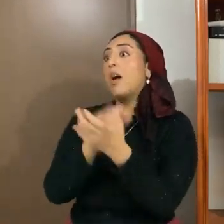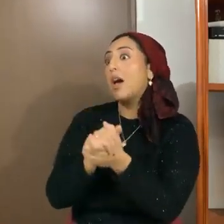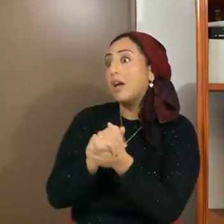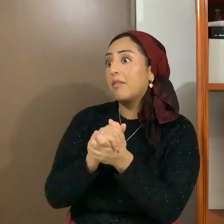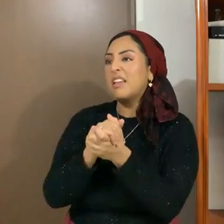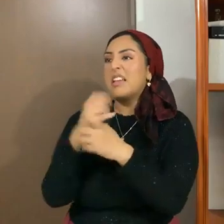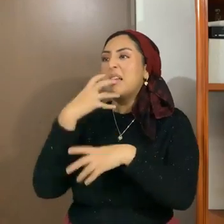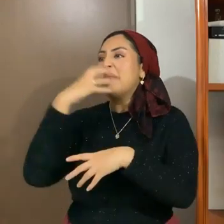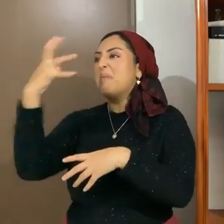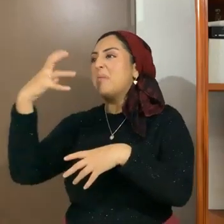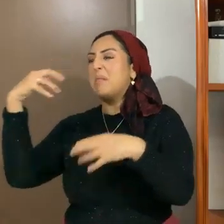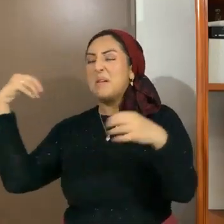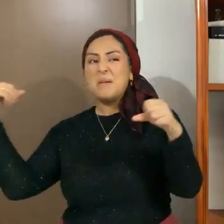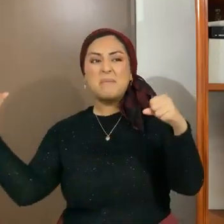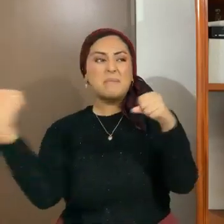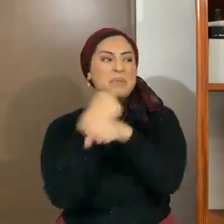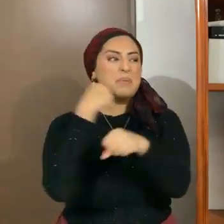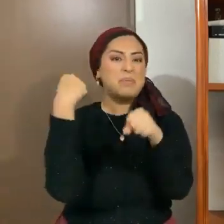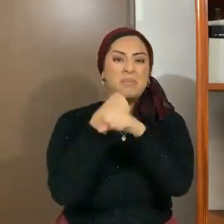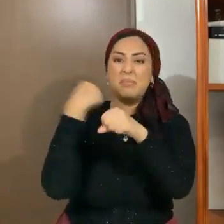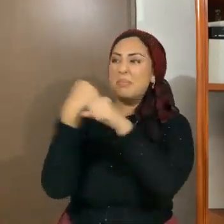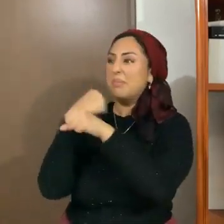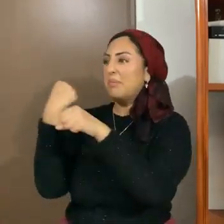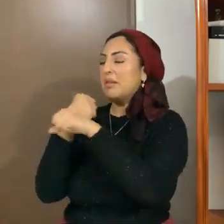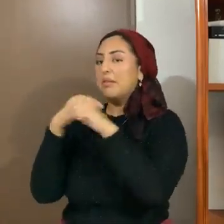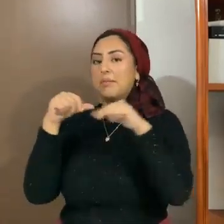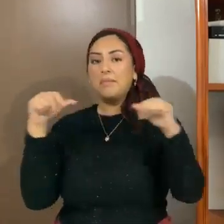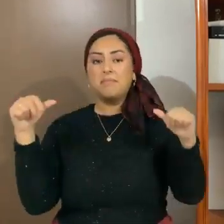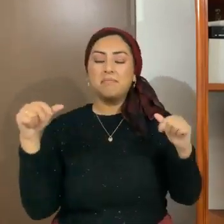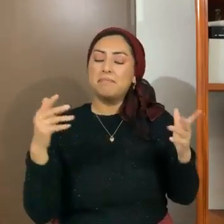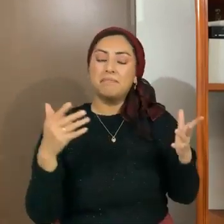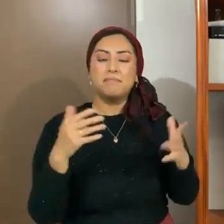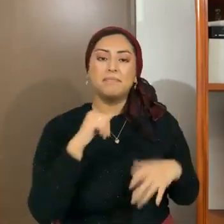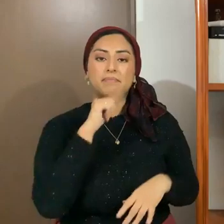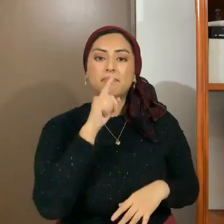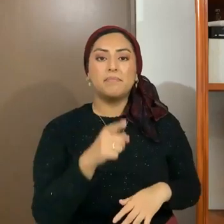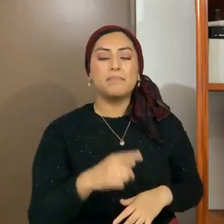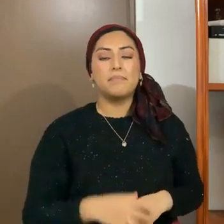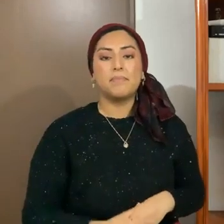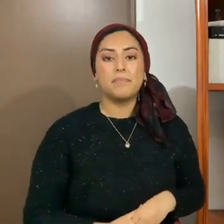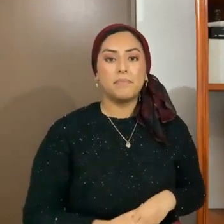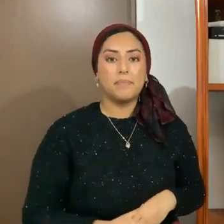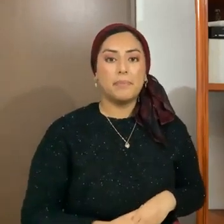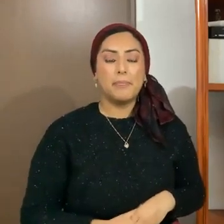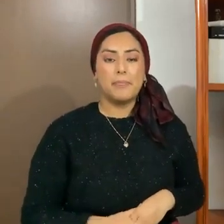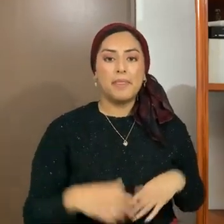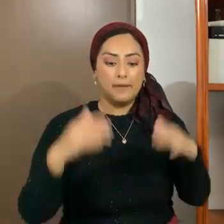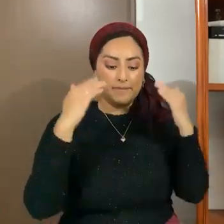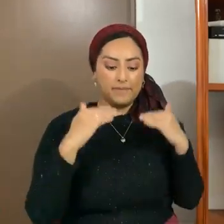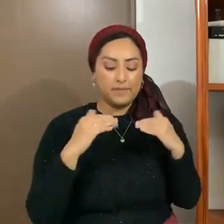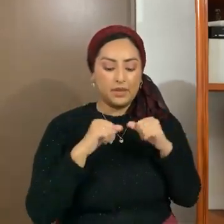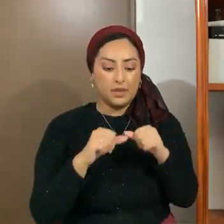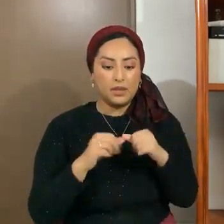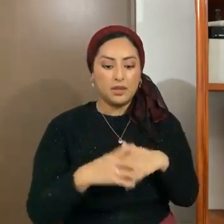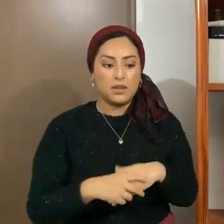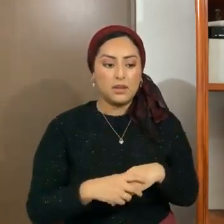hijos, gritan, golpean, etc. Bueno, vamos a continuar.